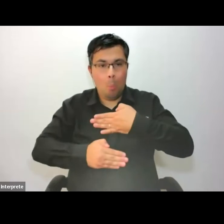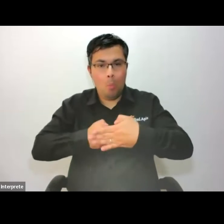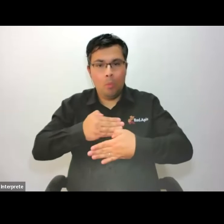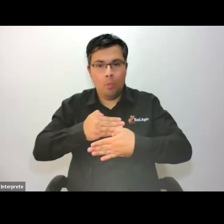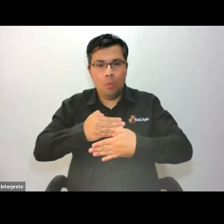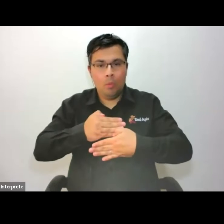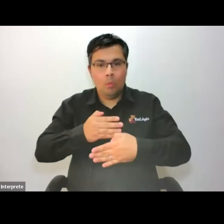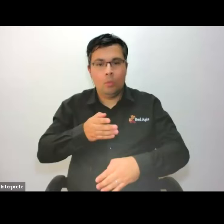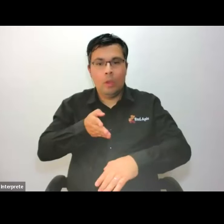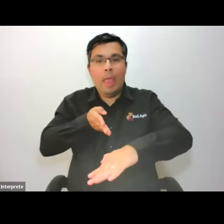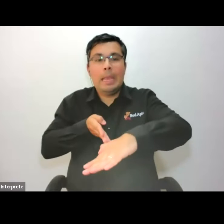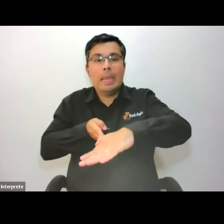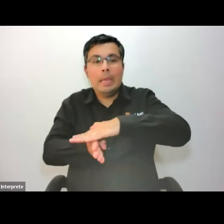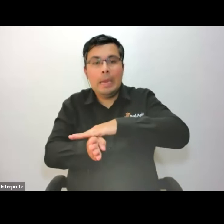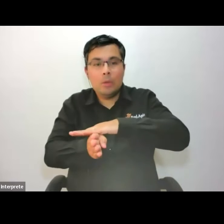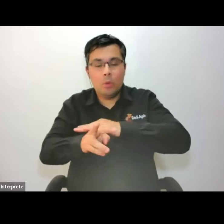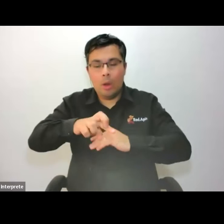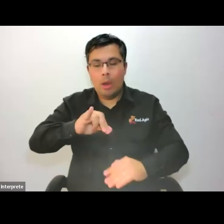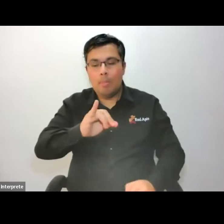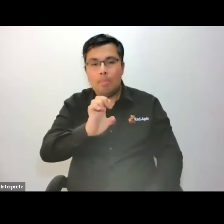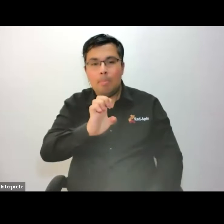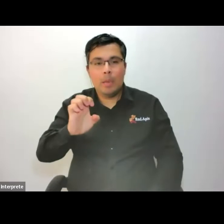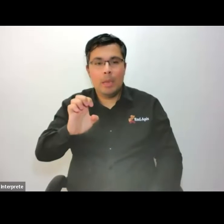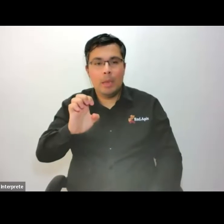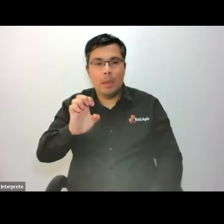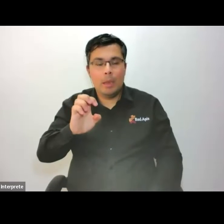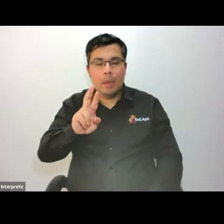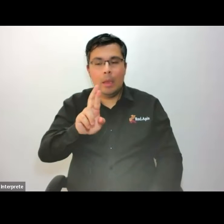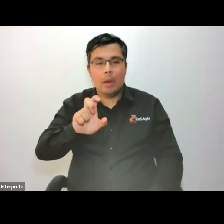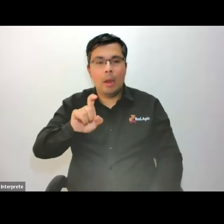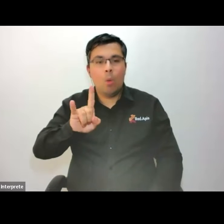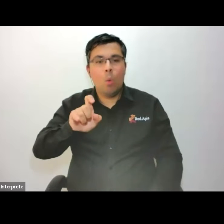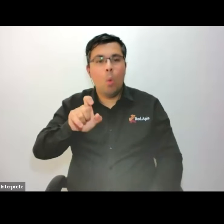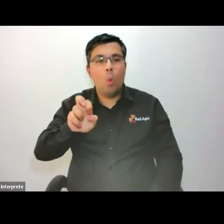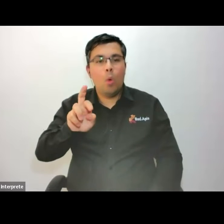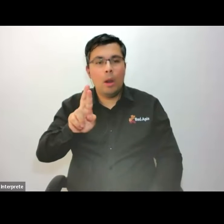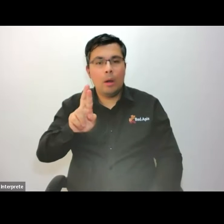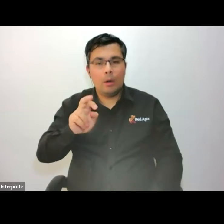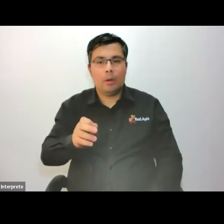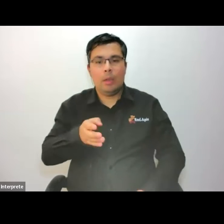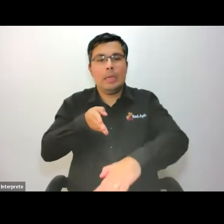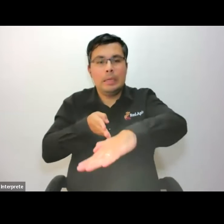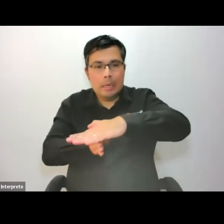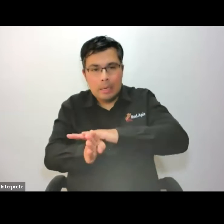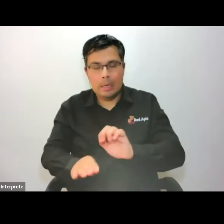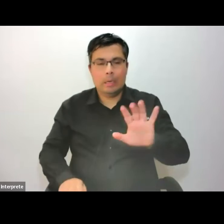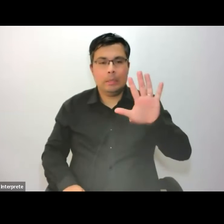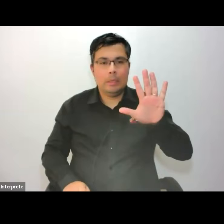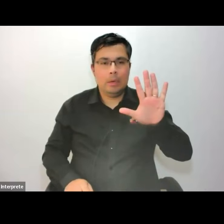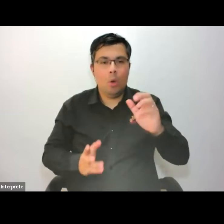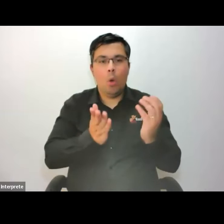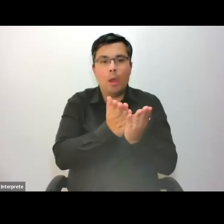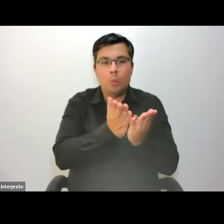irregular, ¿verdad? Que se ingresan los 5 estudiantes transitorios más 2 permanentes, y